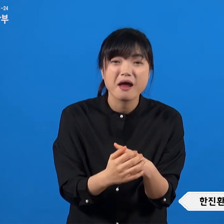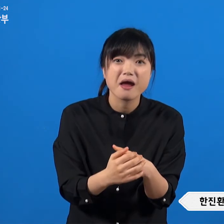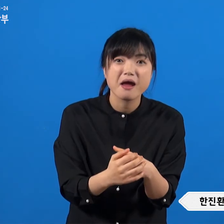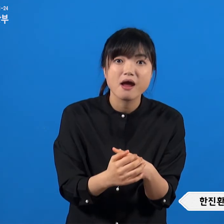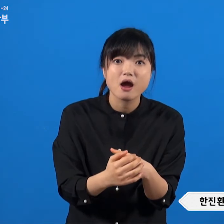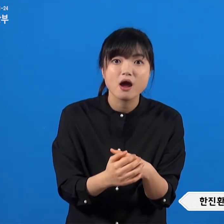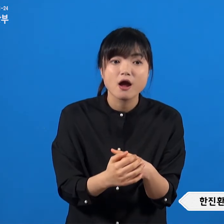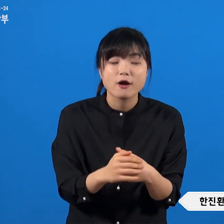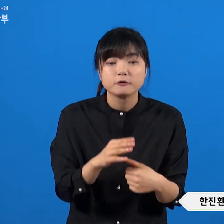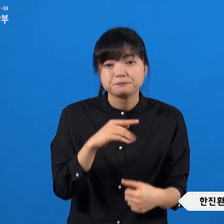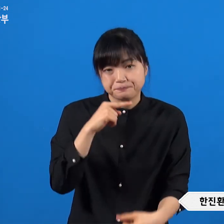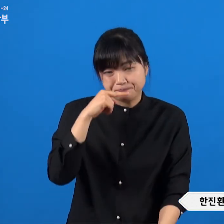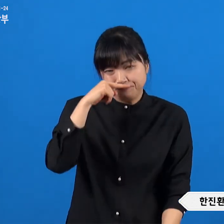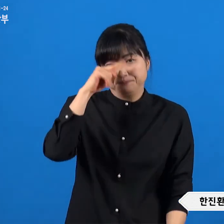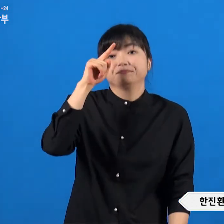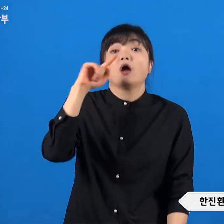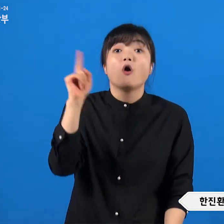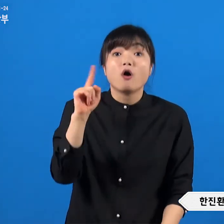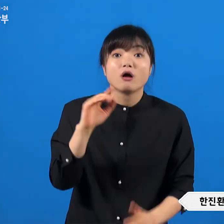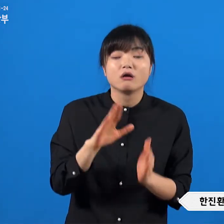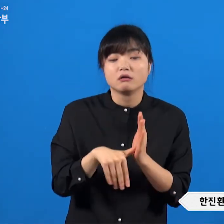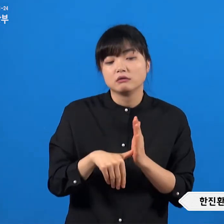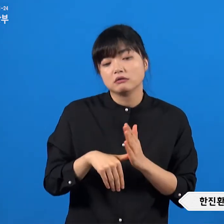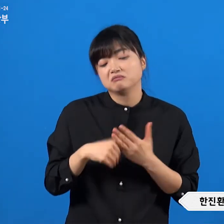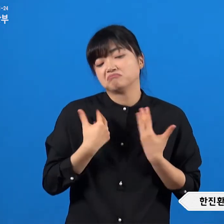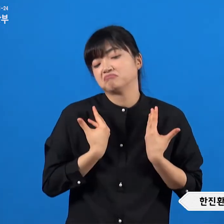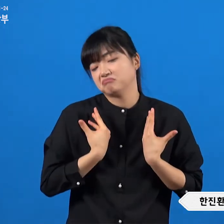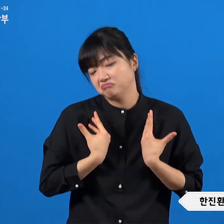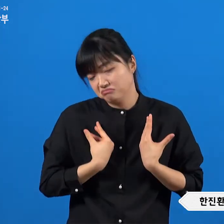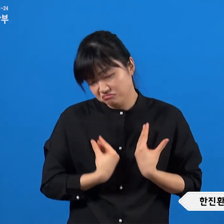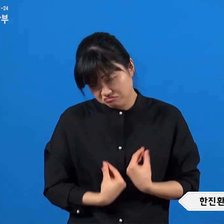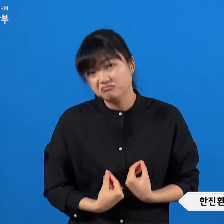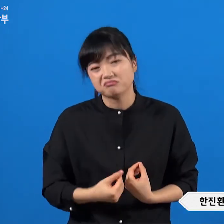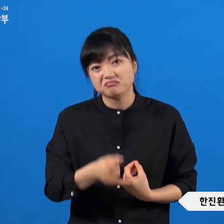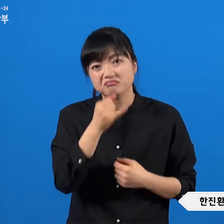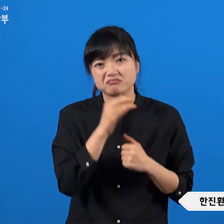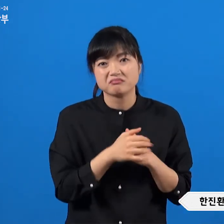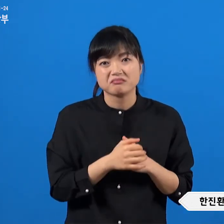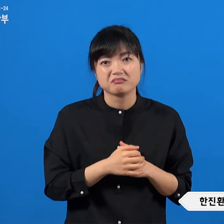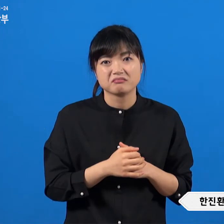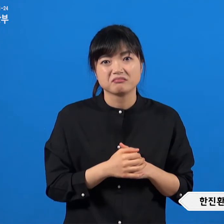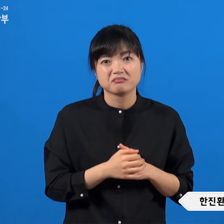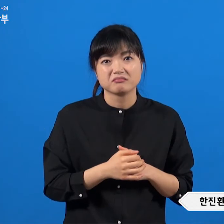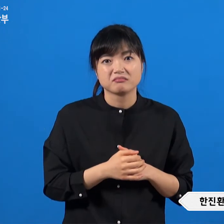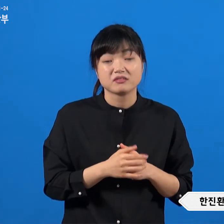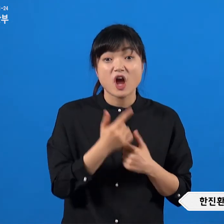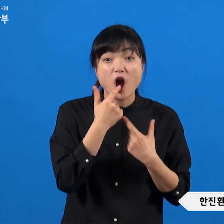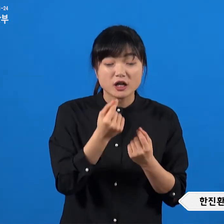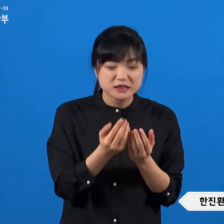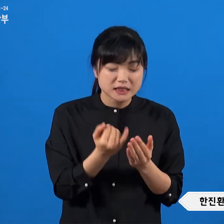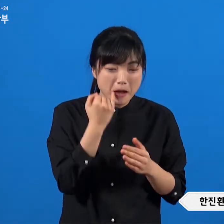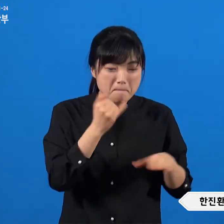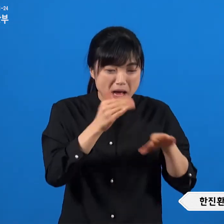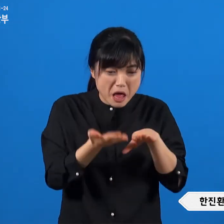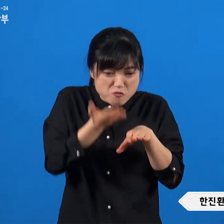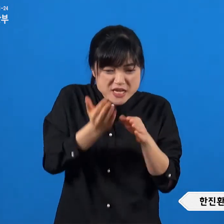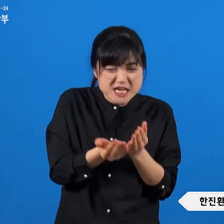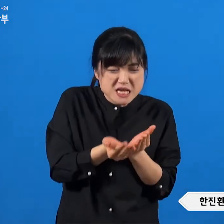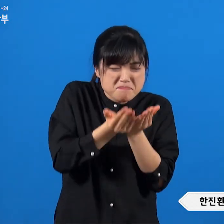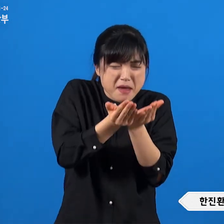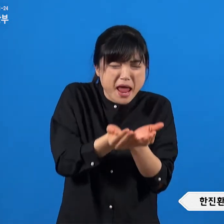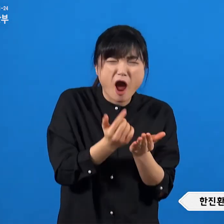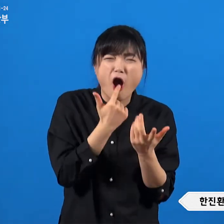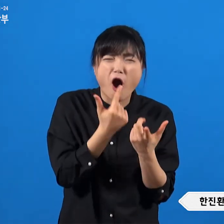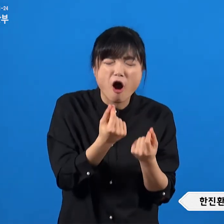내가 우쭐해하기도 하고 때로는 낙심하기도 하고, 늘 바다에 떠 있는 조각배처럼 다른 사람의